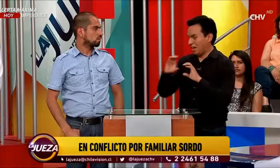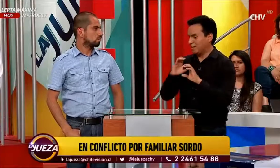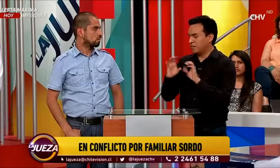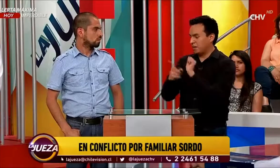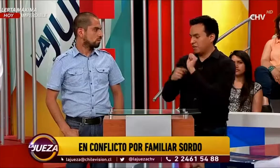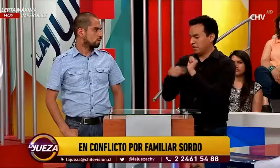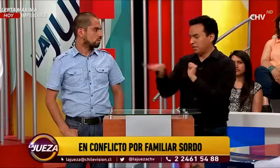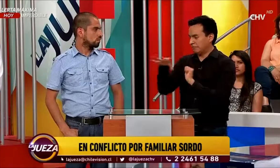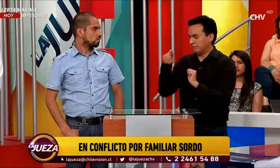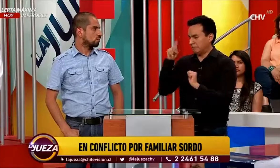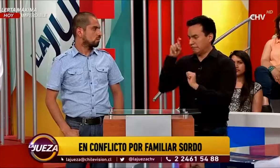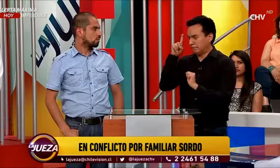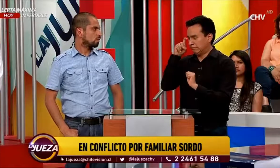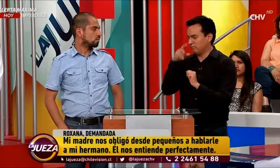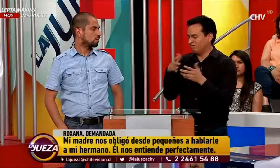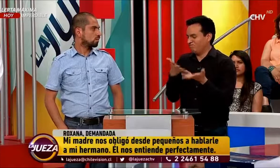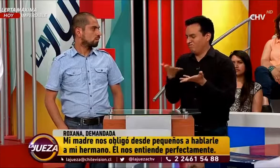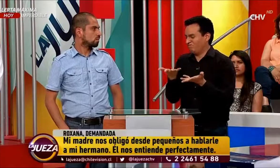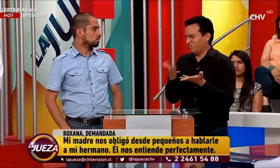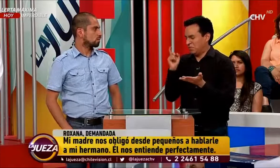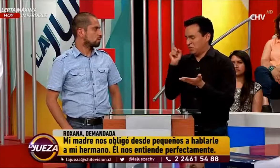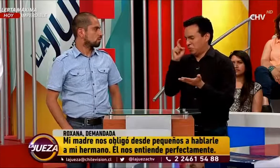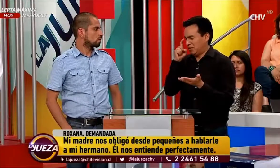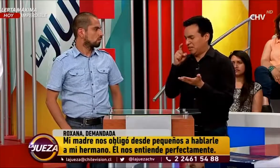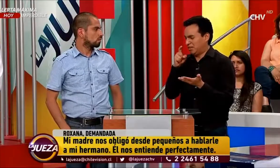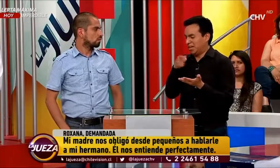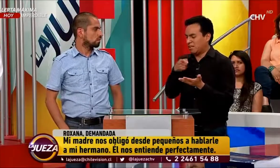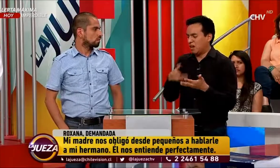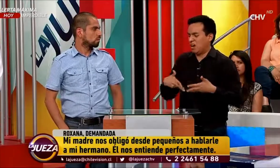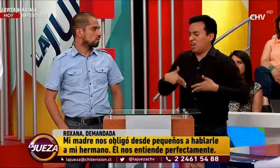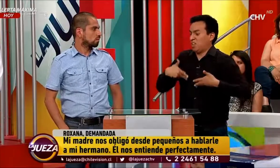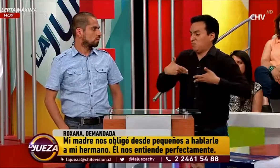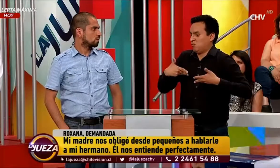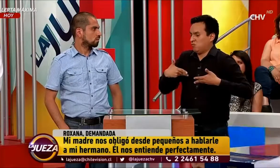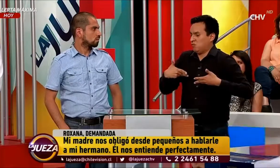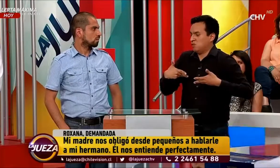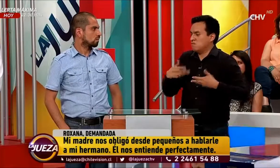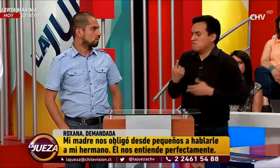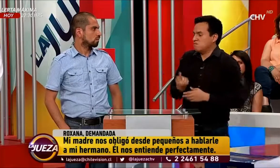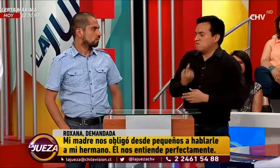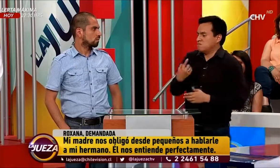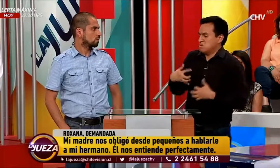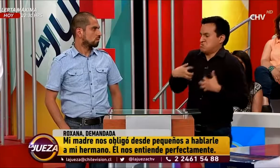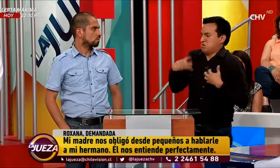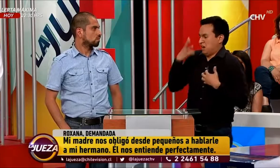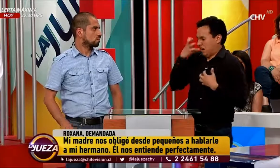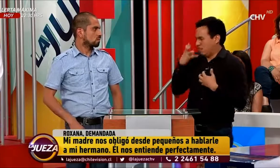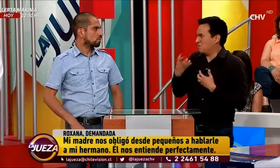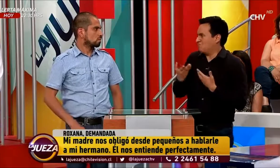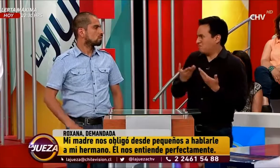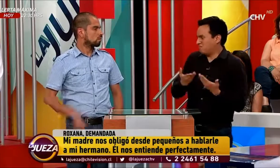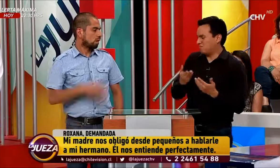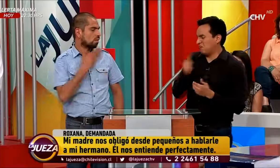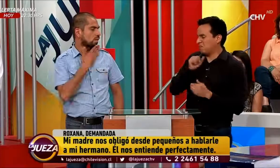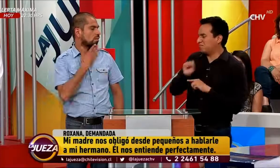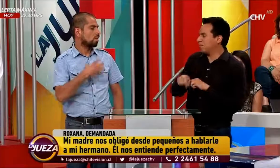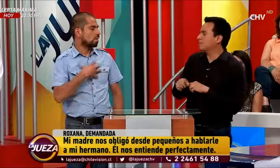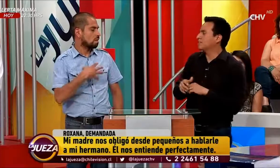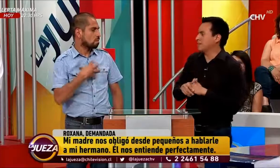su familia lo mantenga con un estado de ánimo más iracundo, más enojado, menos tolerante a lo mejor?